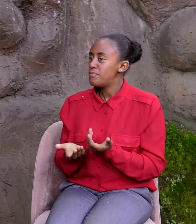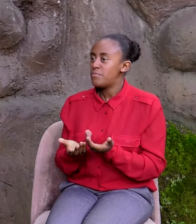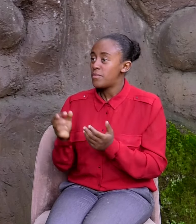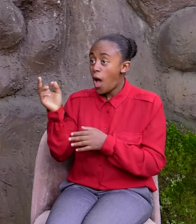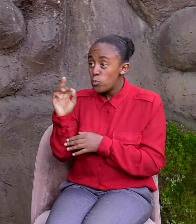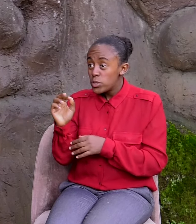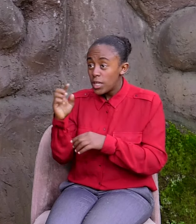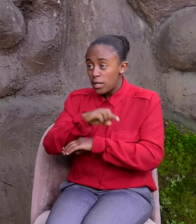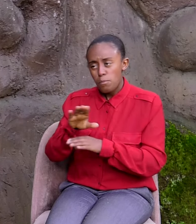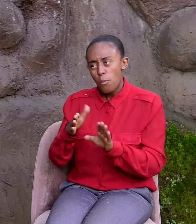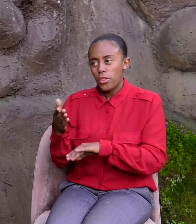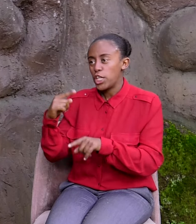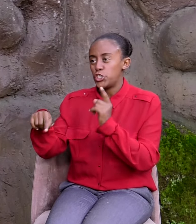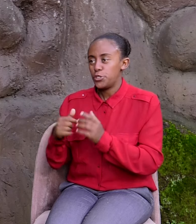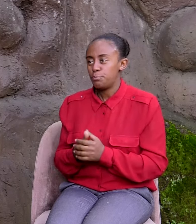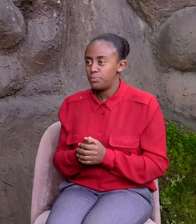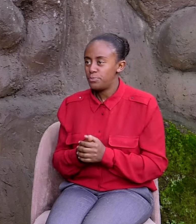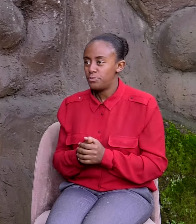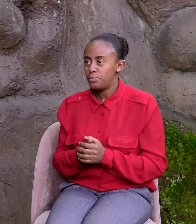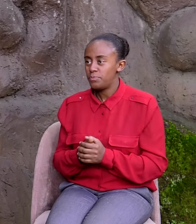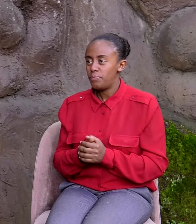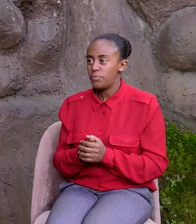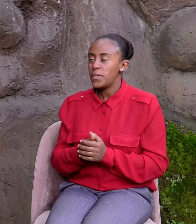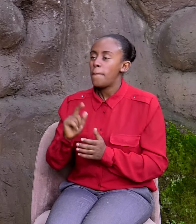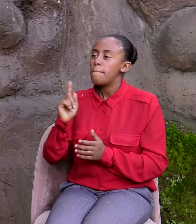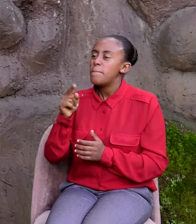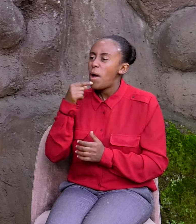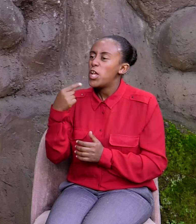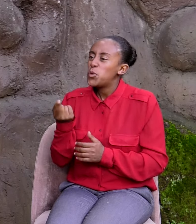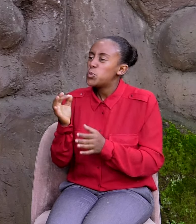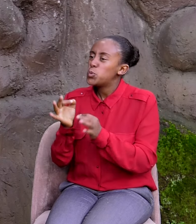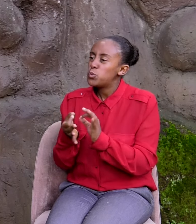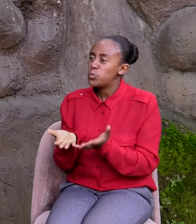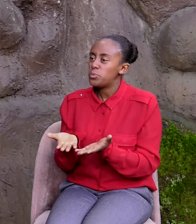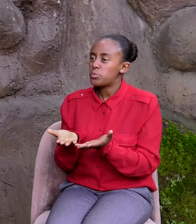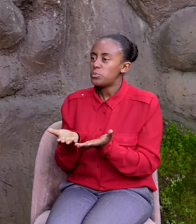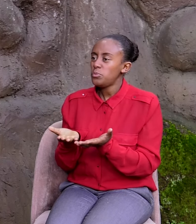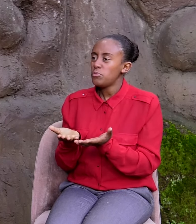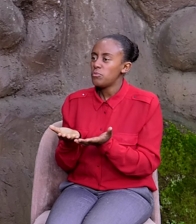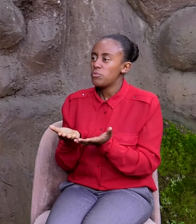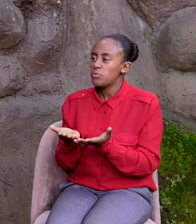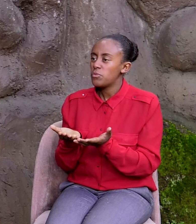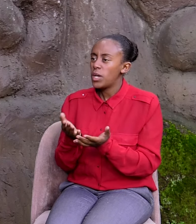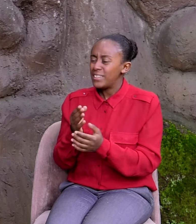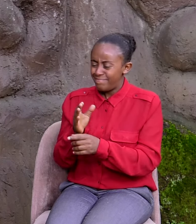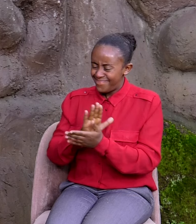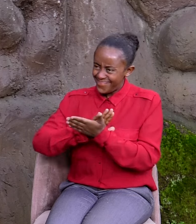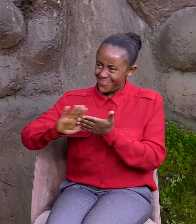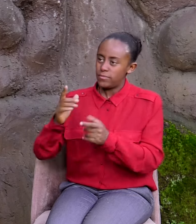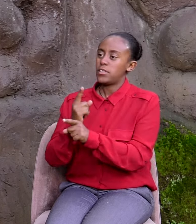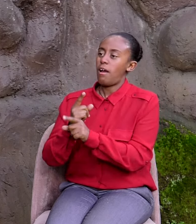መሞት አትችልም፣ ገባህ? እና ምን ለማለት ነው፣ ጥንቅቅ አድርገህ ስራህን ማቅረብ